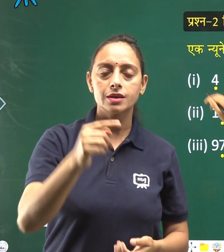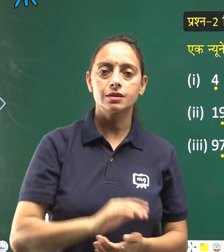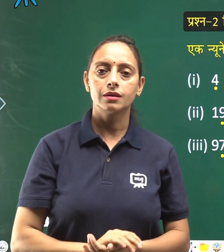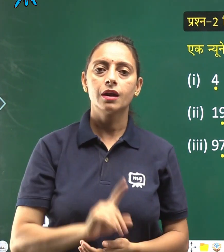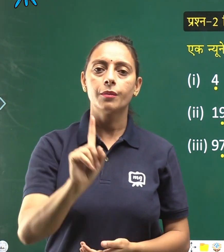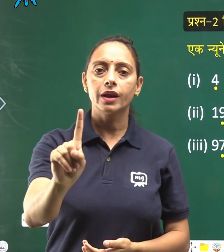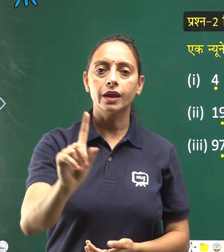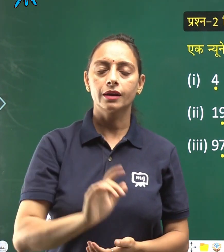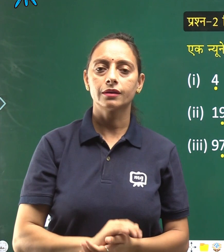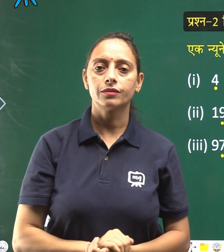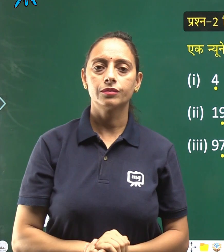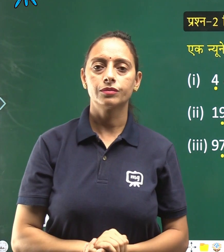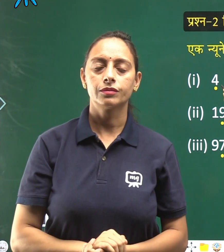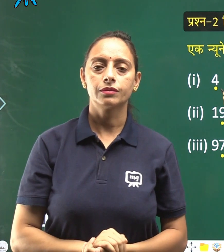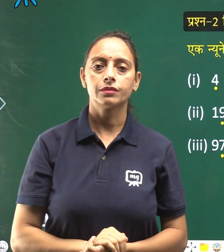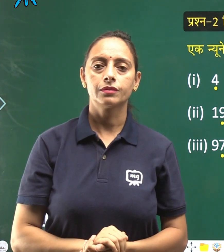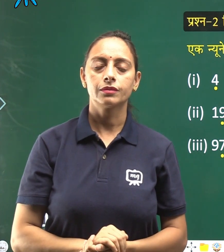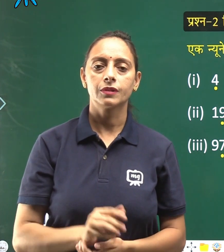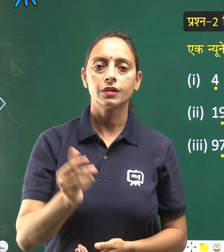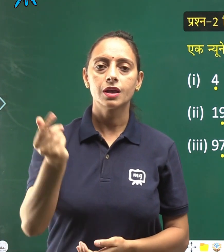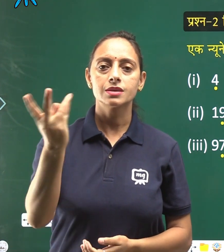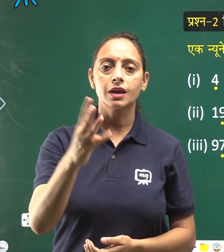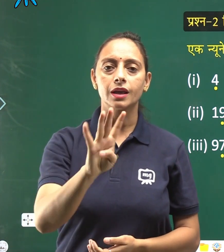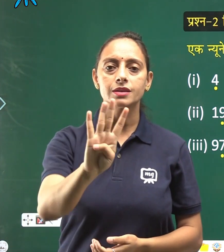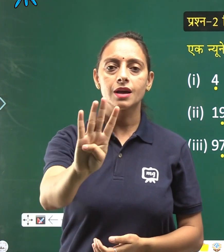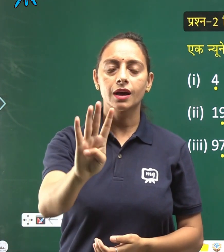नंबर 1, संख्या 4 के